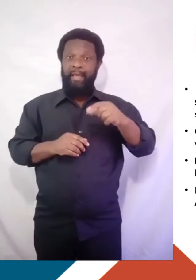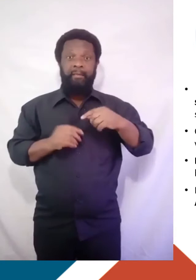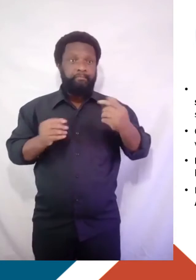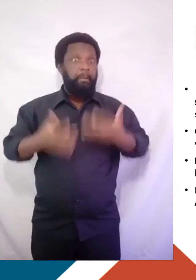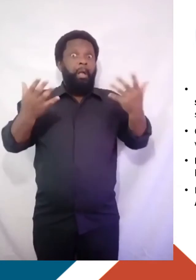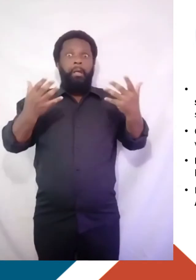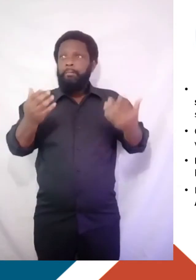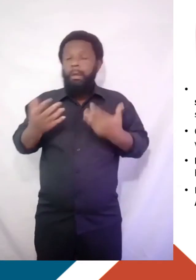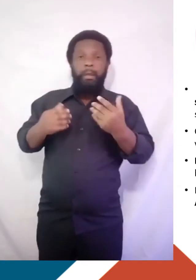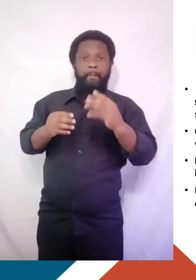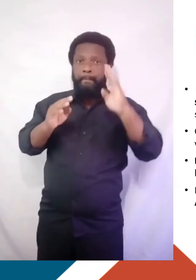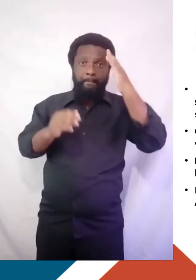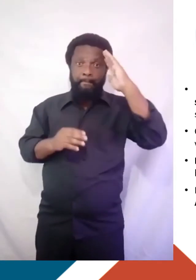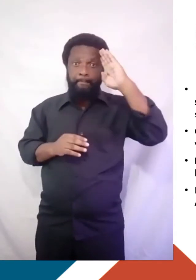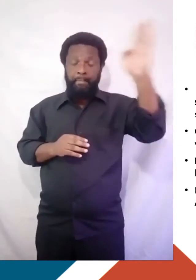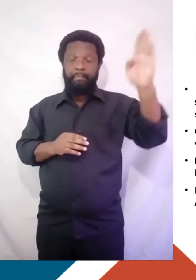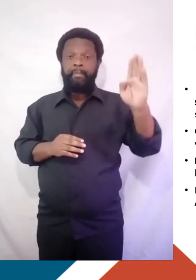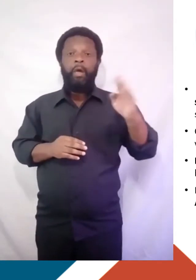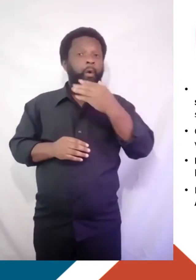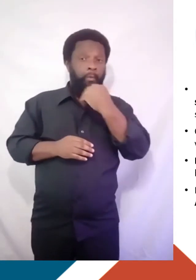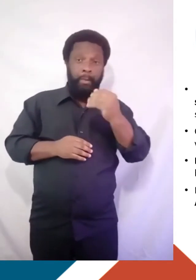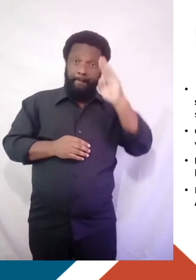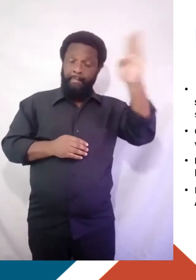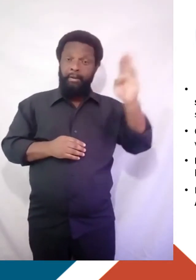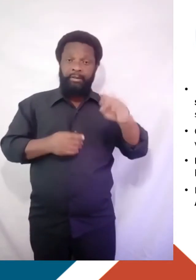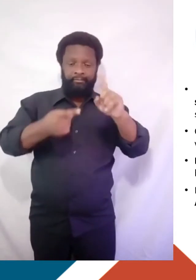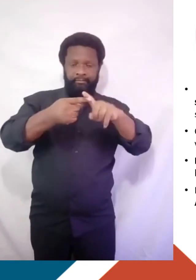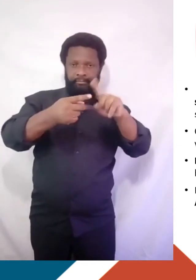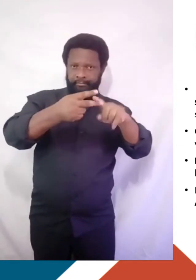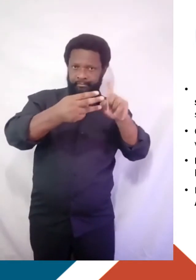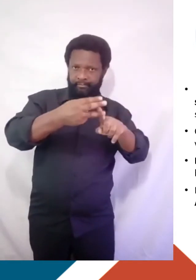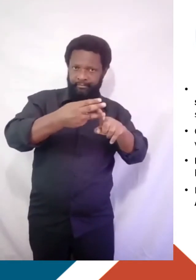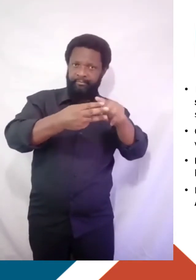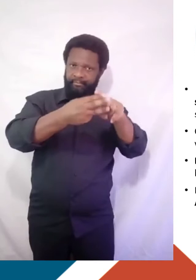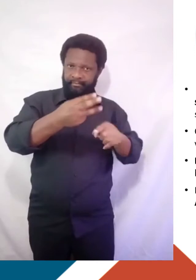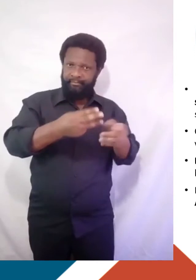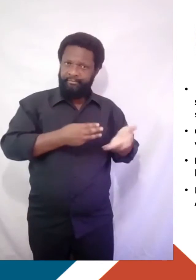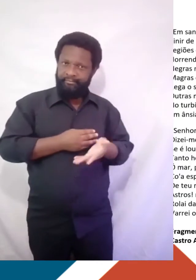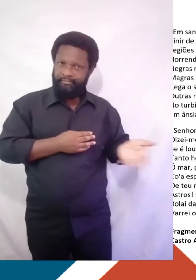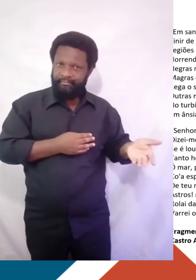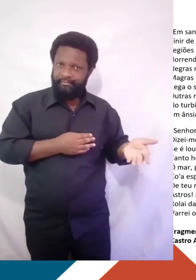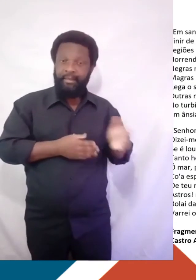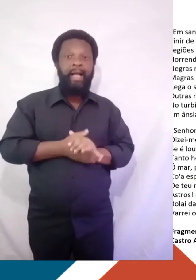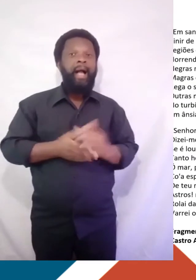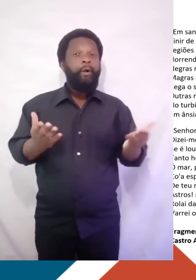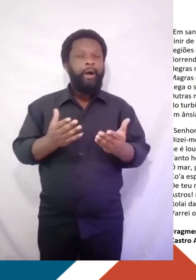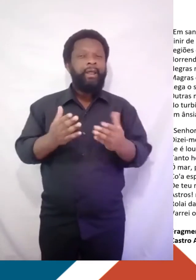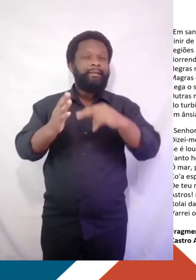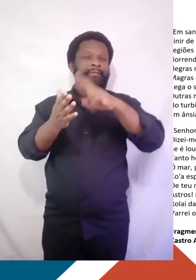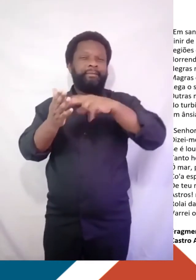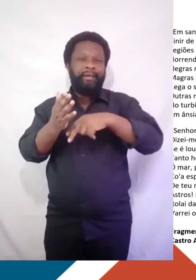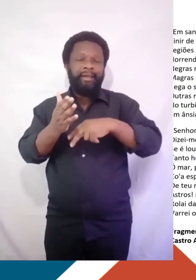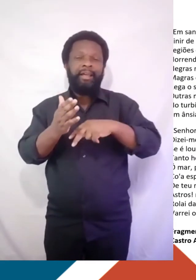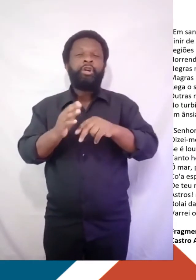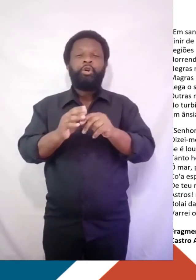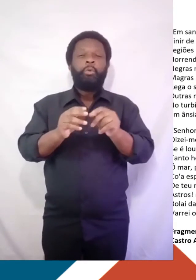exclamações. Seus principais autores são Tobias Barreto, Castro Alves e Souza Andrade. Vamos ler um fragmento